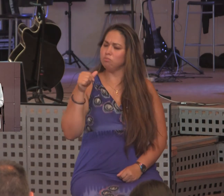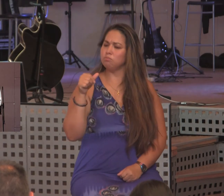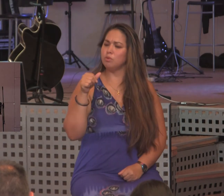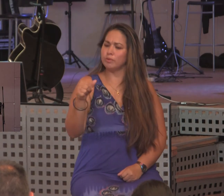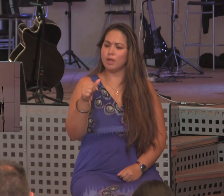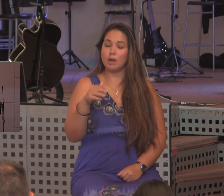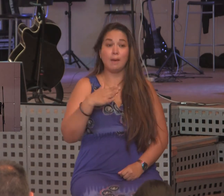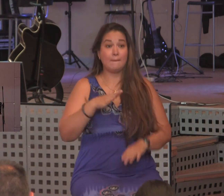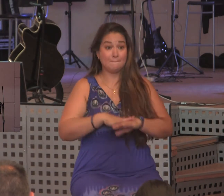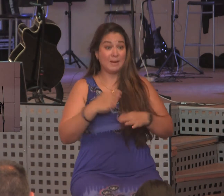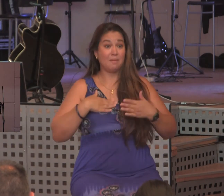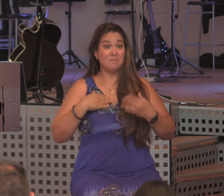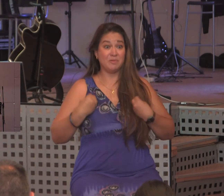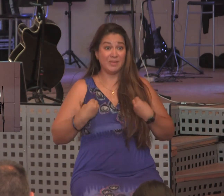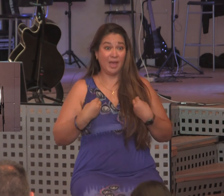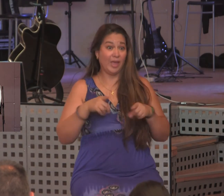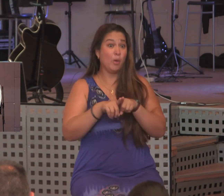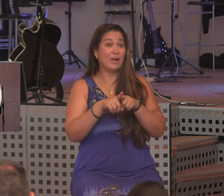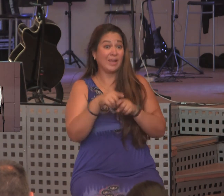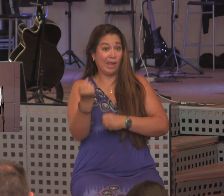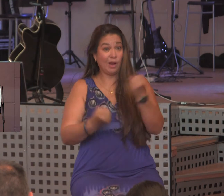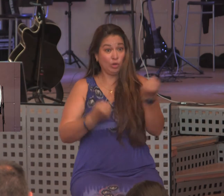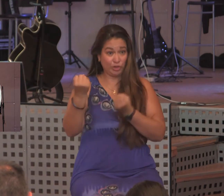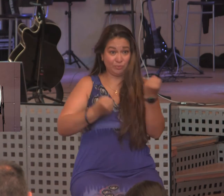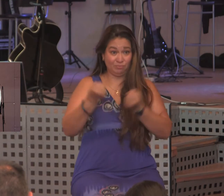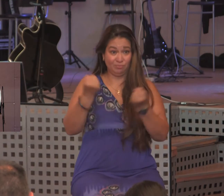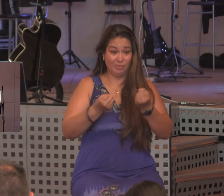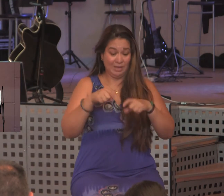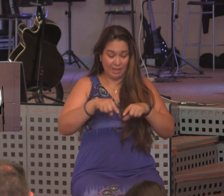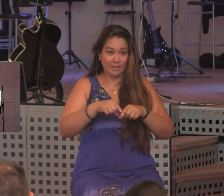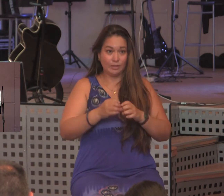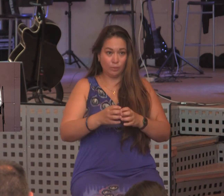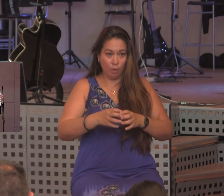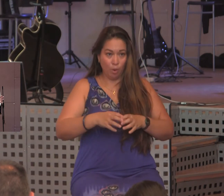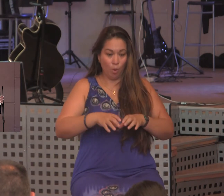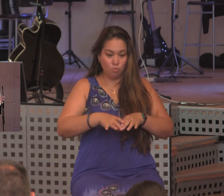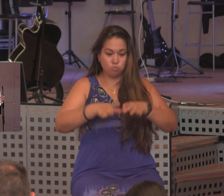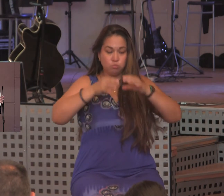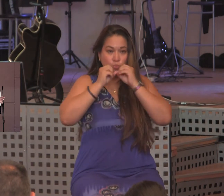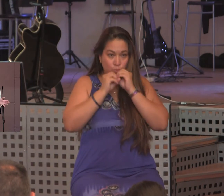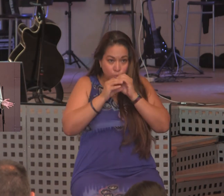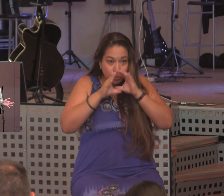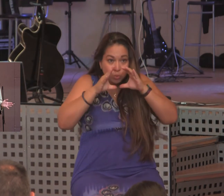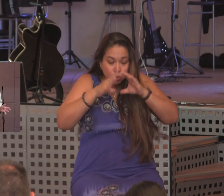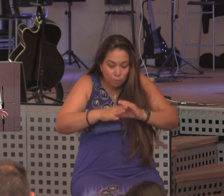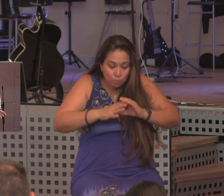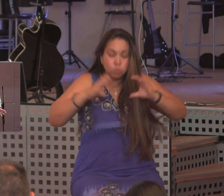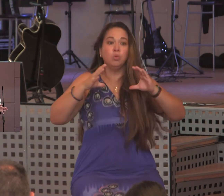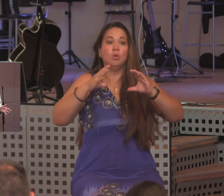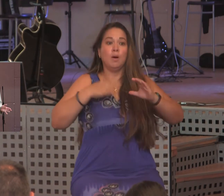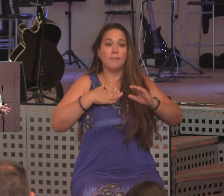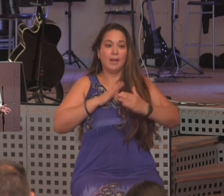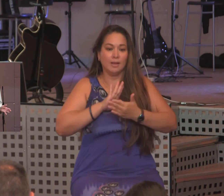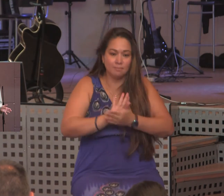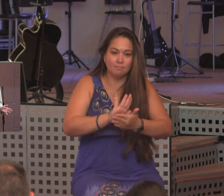Es decir, el coche lleva airbag, pero si yo lo desactivo, eso no va a